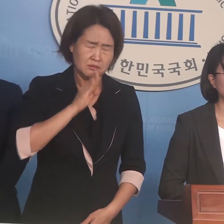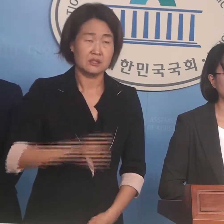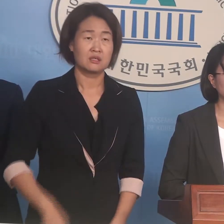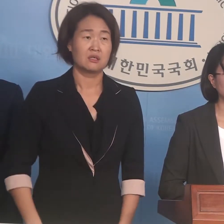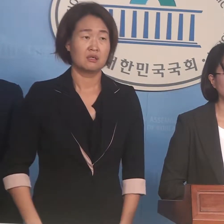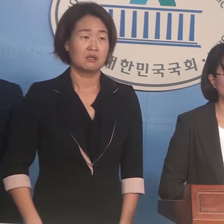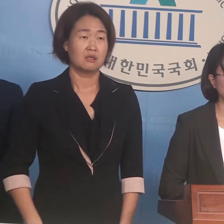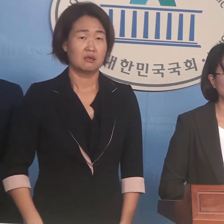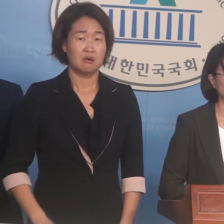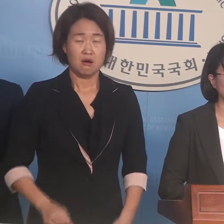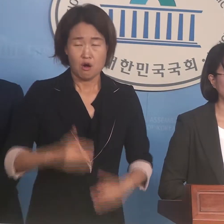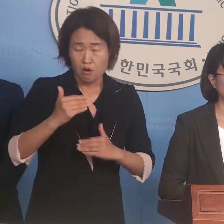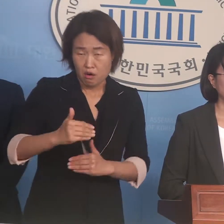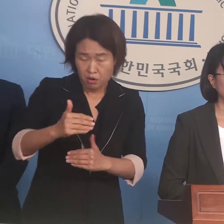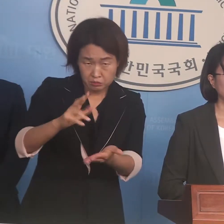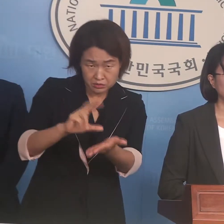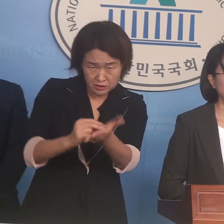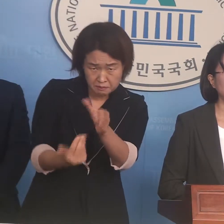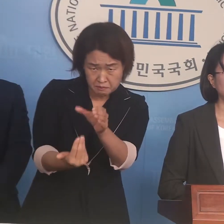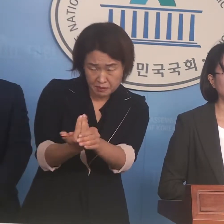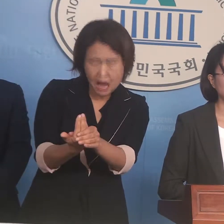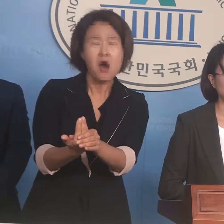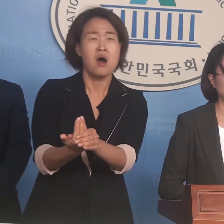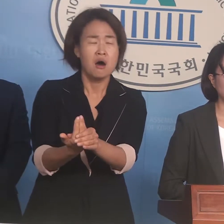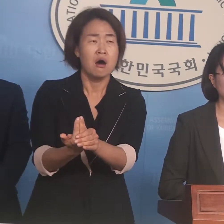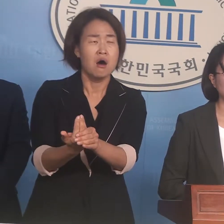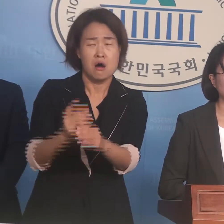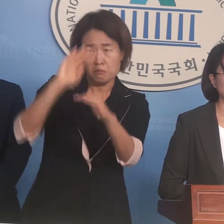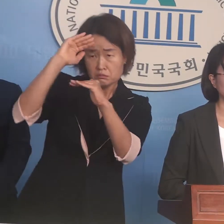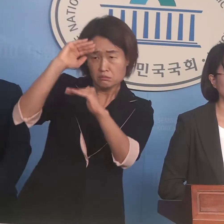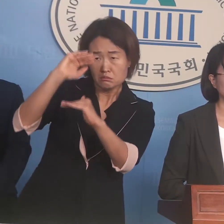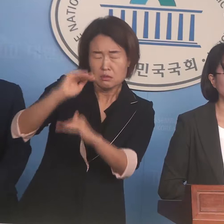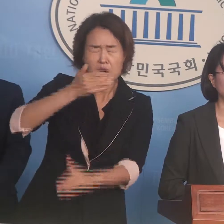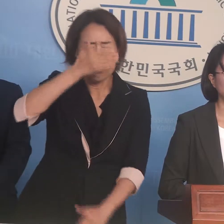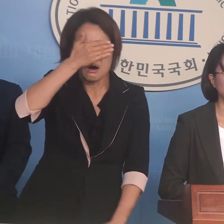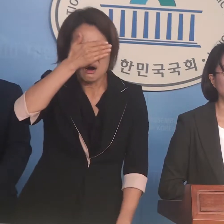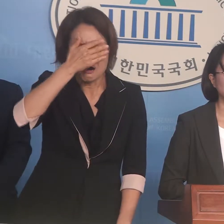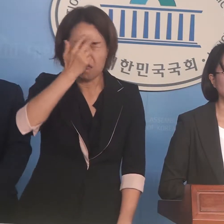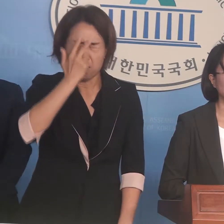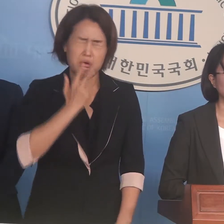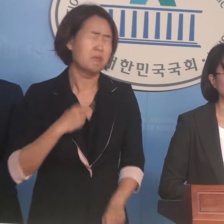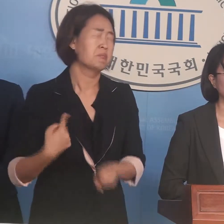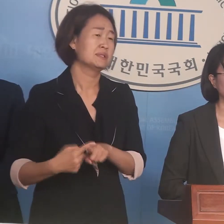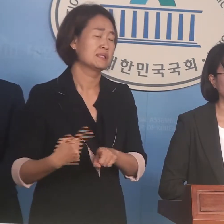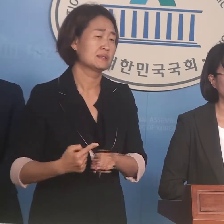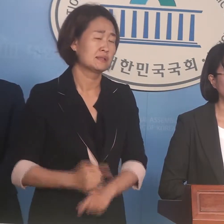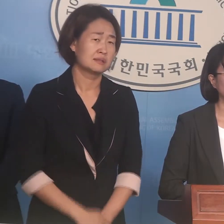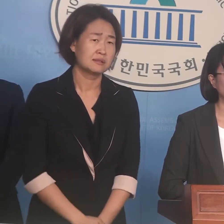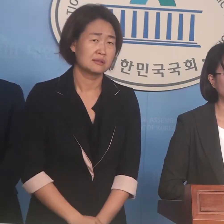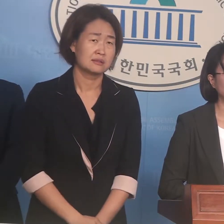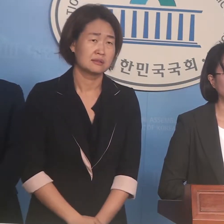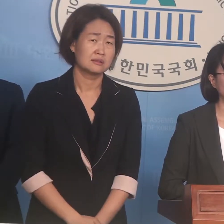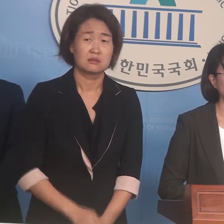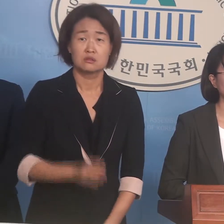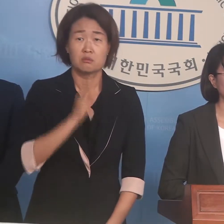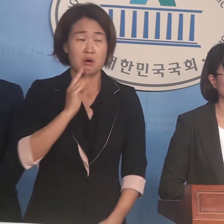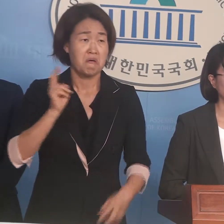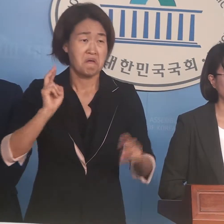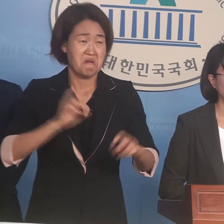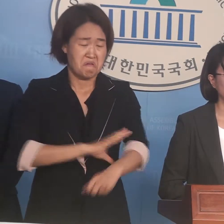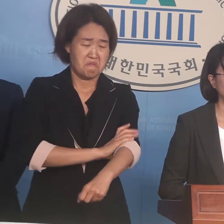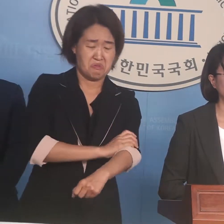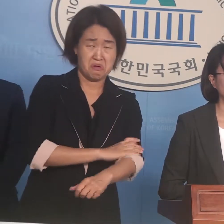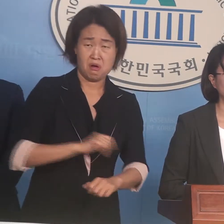인사청문회 과정에서 드러난 문제, 그 현안들을 전혀 모르고 계십니다. 공정거래위원장이 가불가항계의